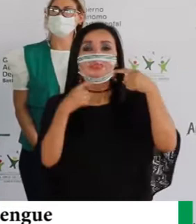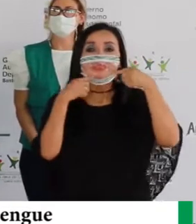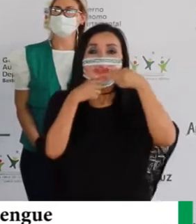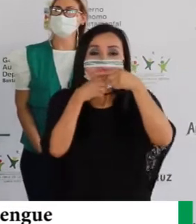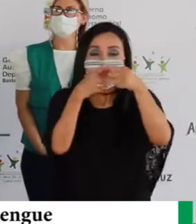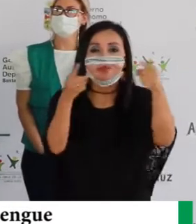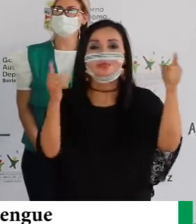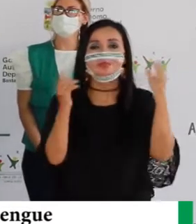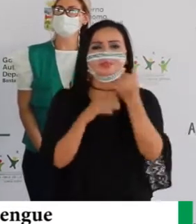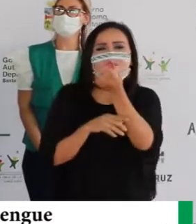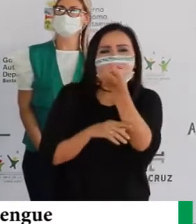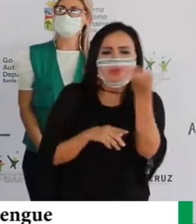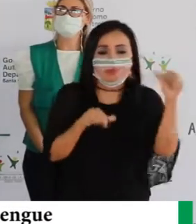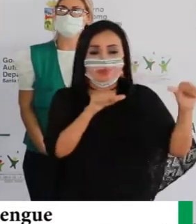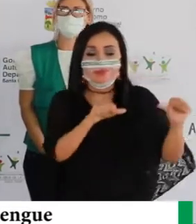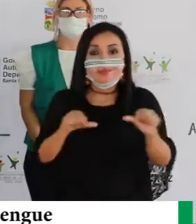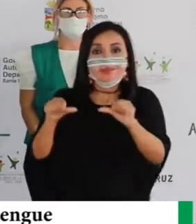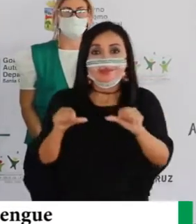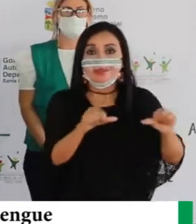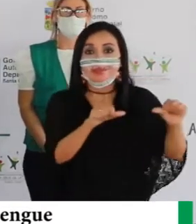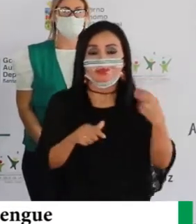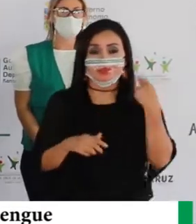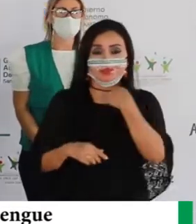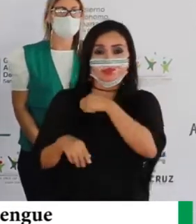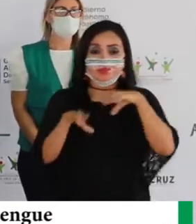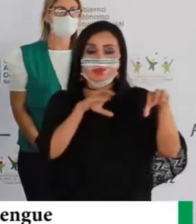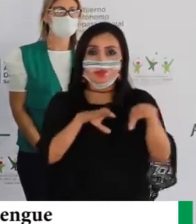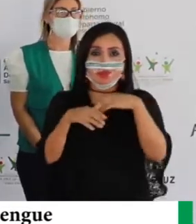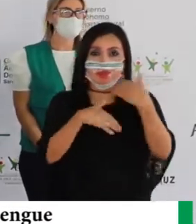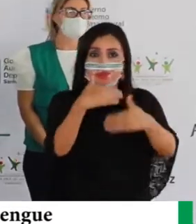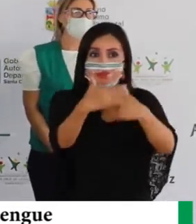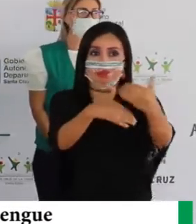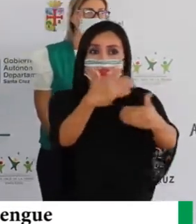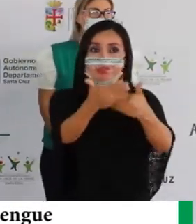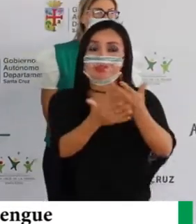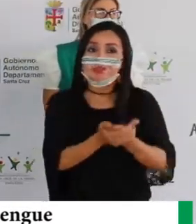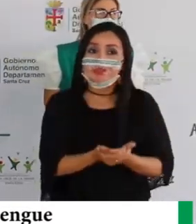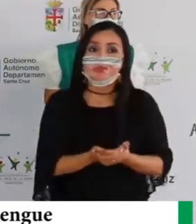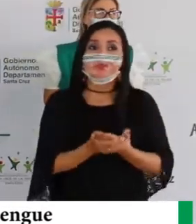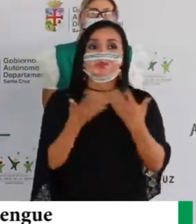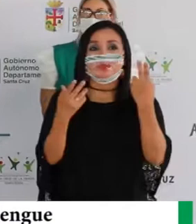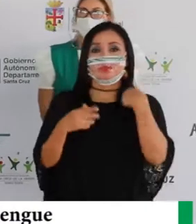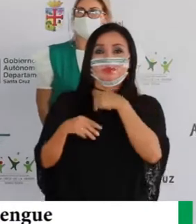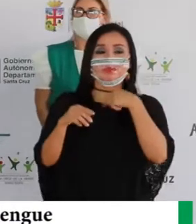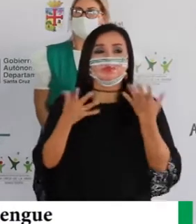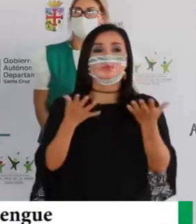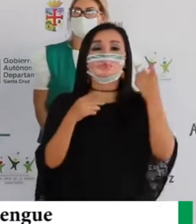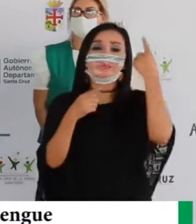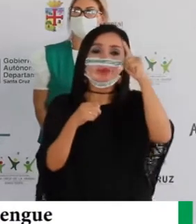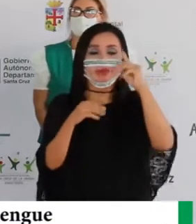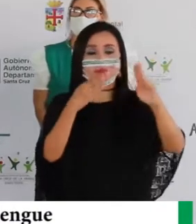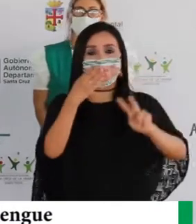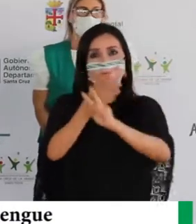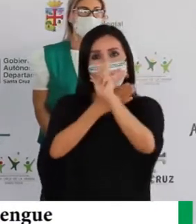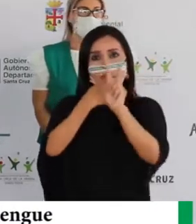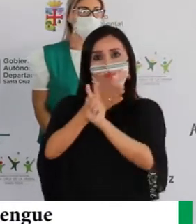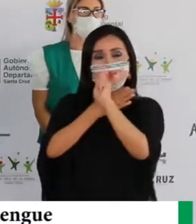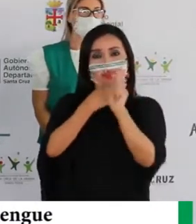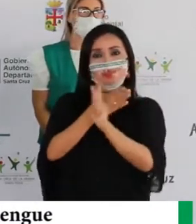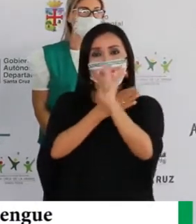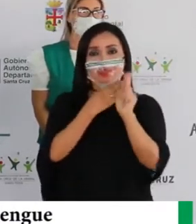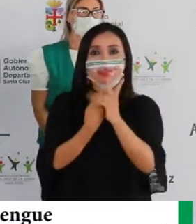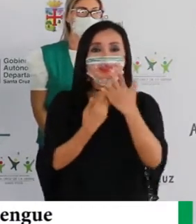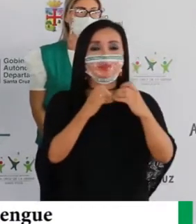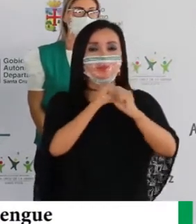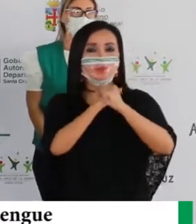anuncia algunas actividades que estamos llevando a cabo como medidas de prevención,